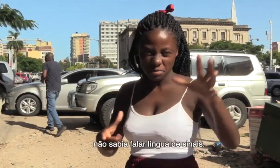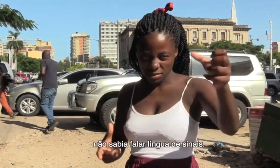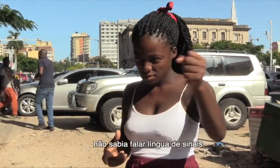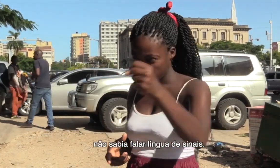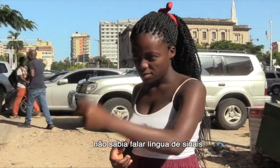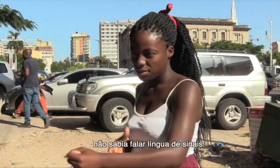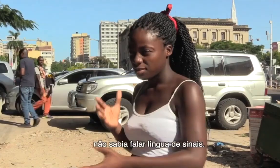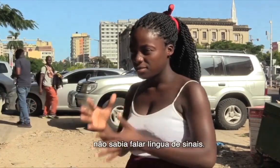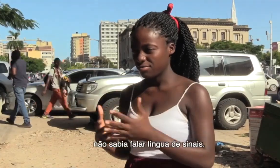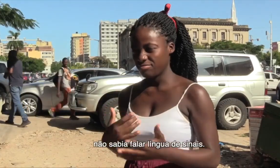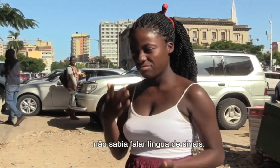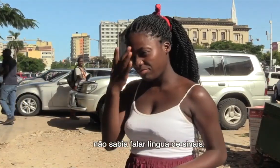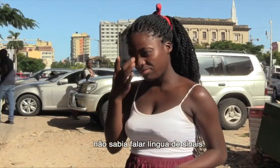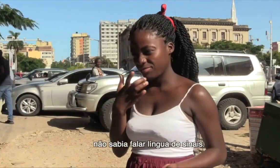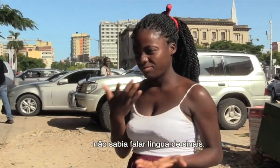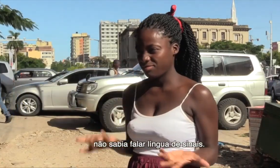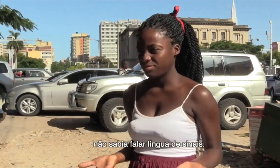falar língua de sinais.